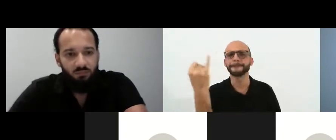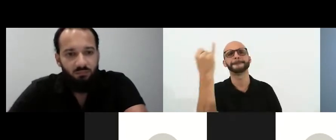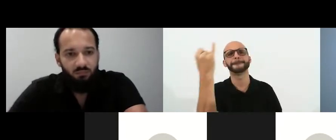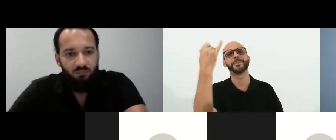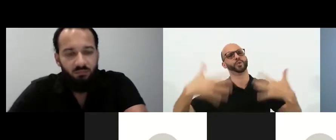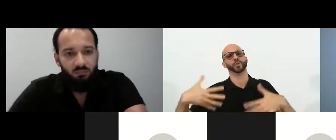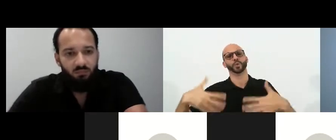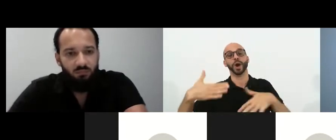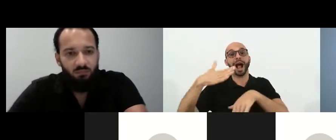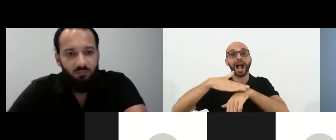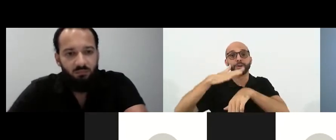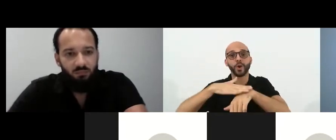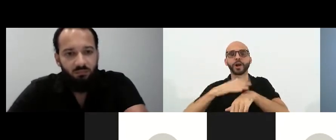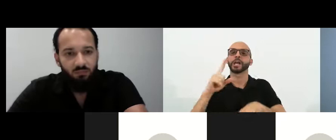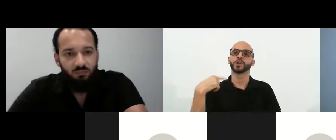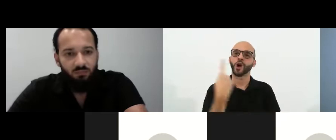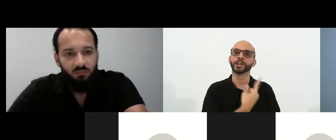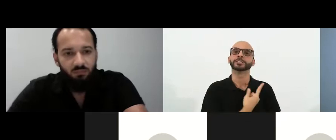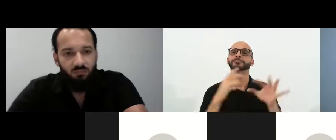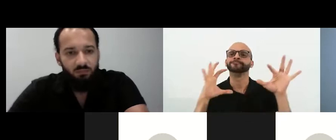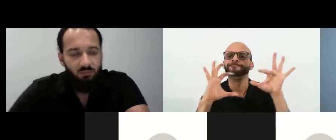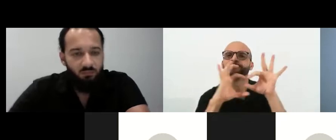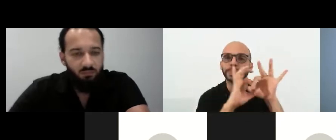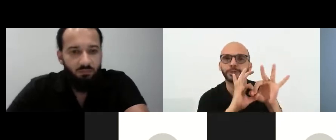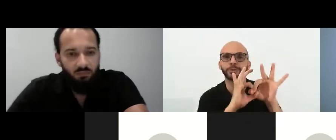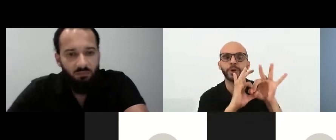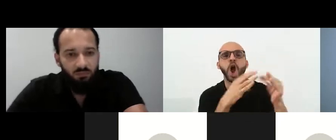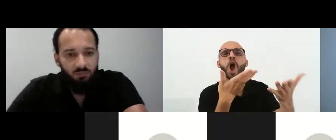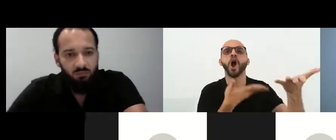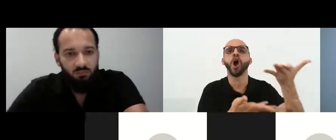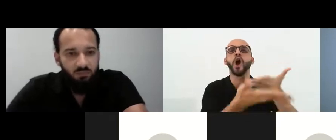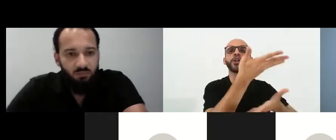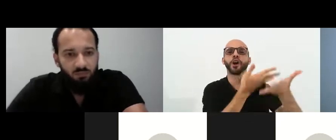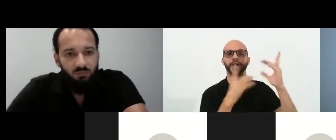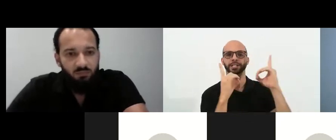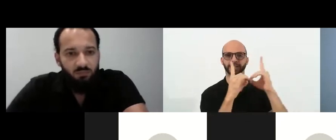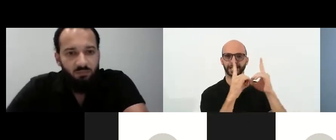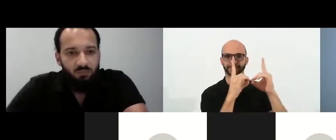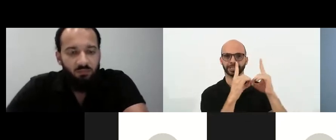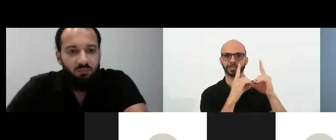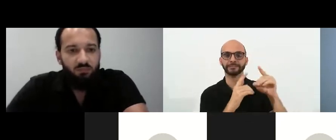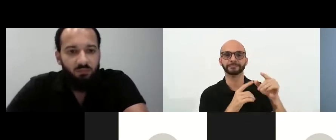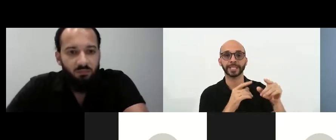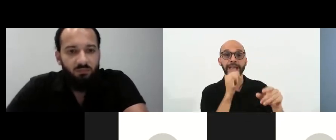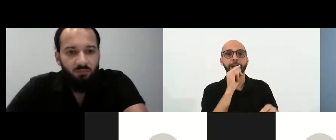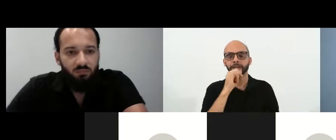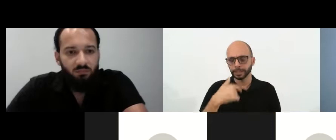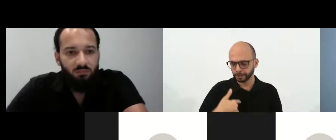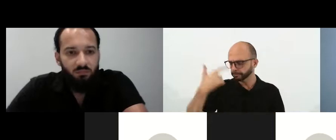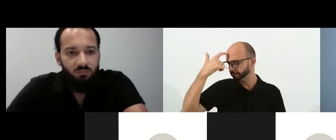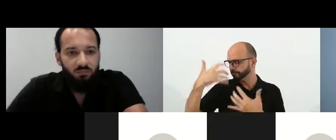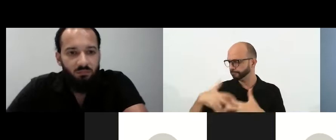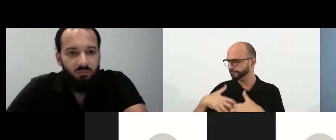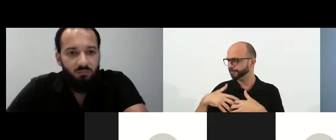professor. E isso é muito importante. É o momento em que nós nos unimos e interagimos uns com os outros.